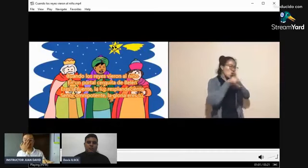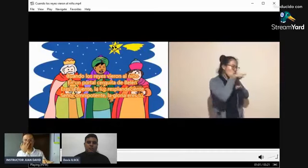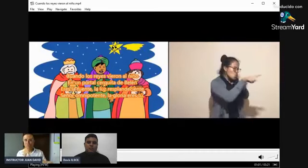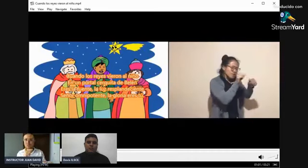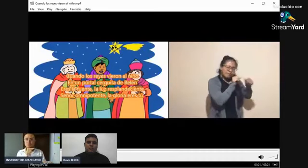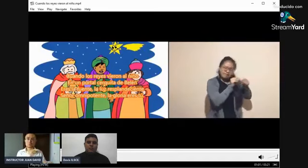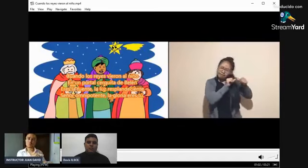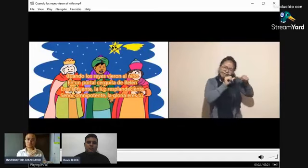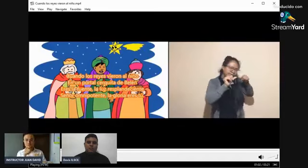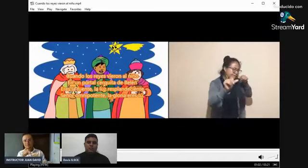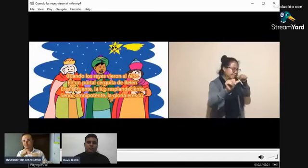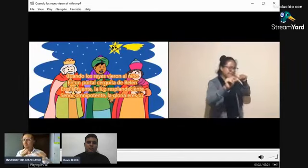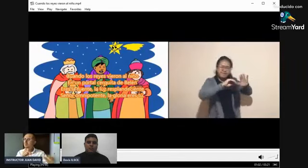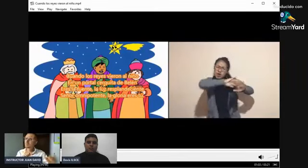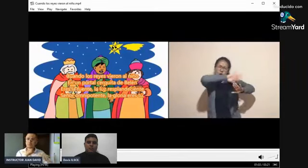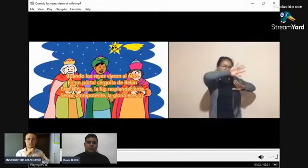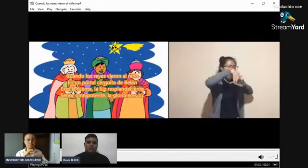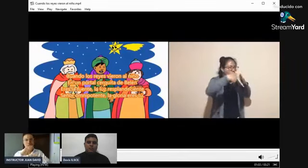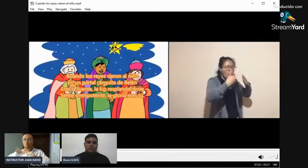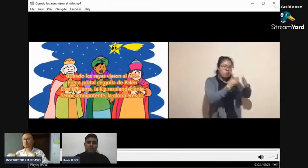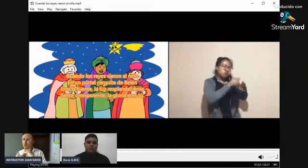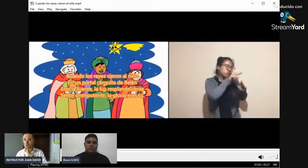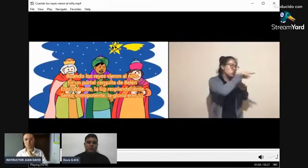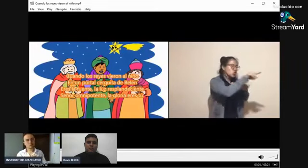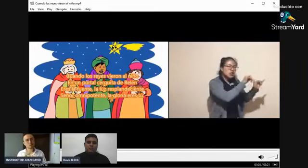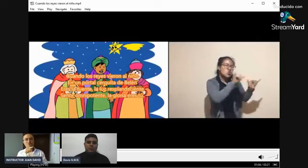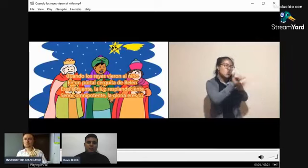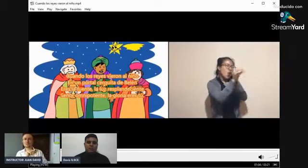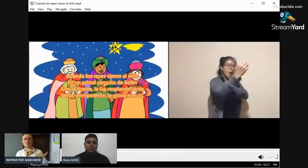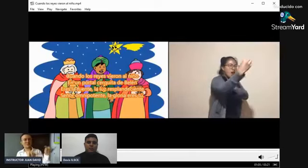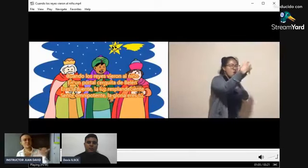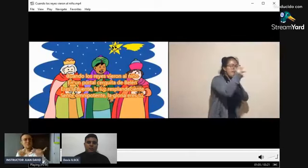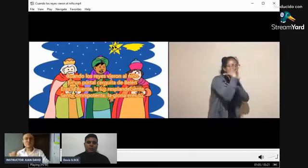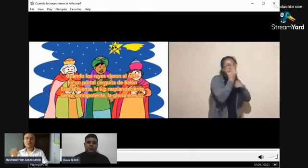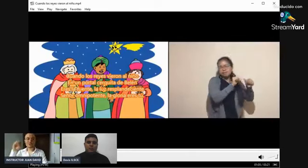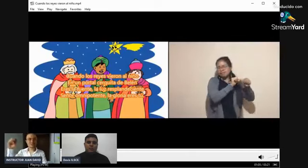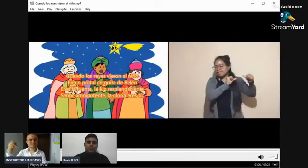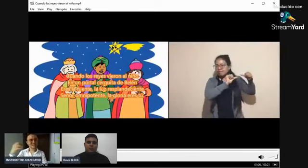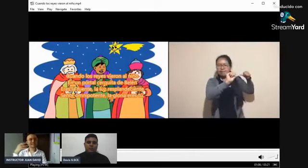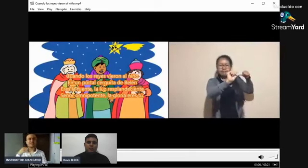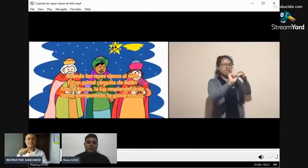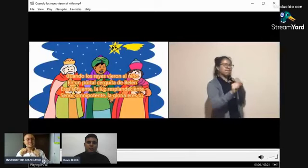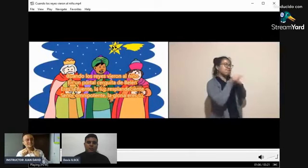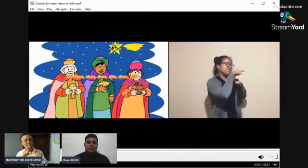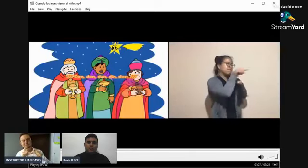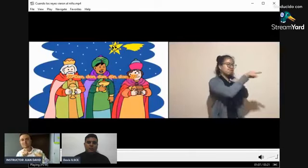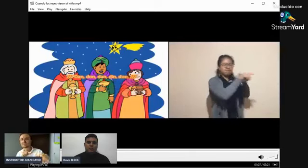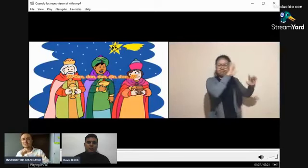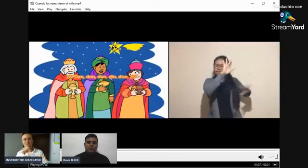la fuente, la luz resplandeciente, Señor omnipotente, la gloria eres tú.